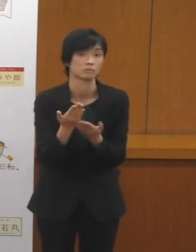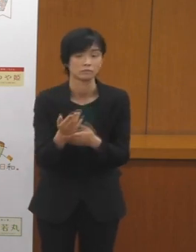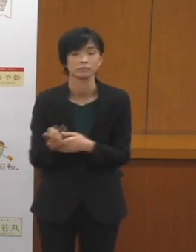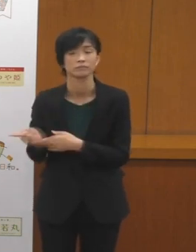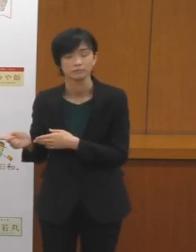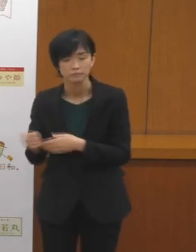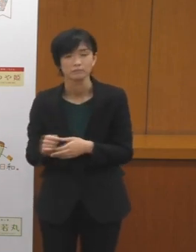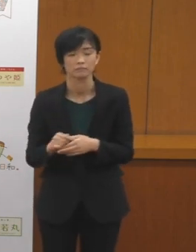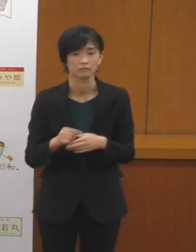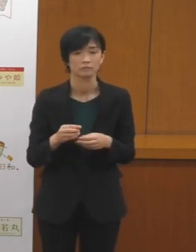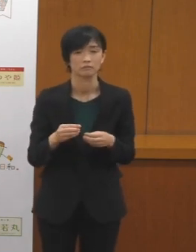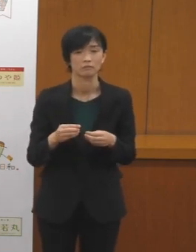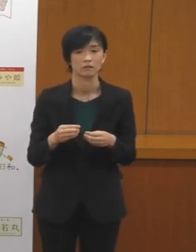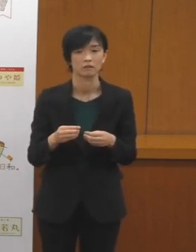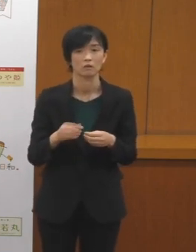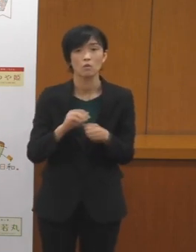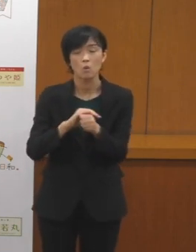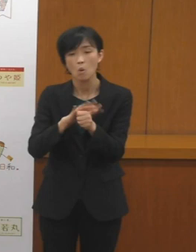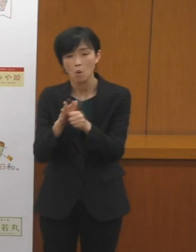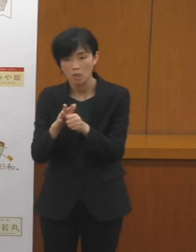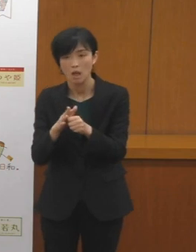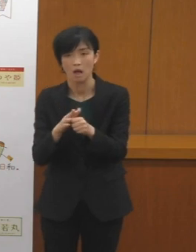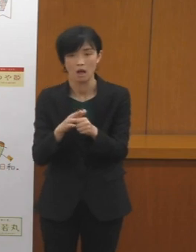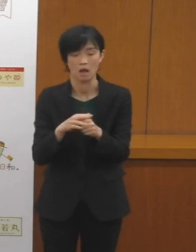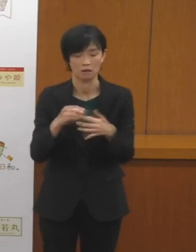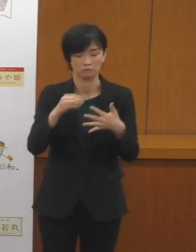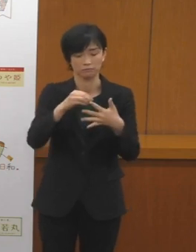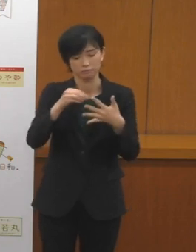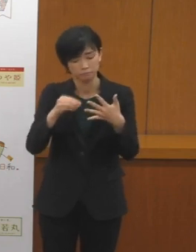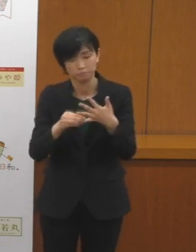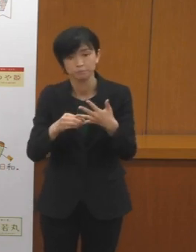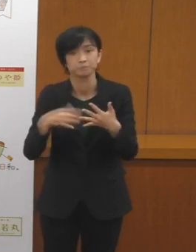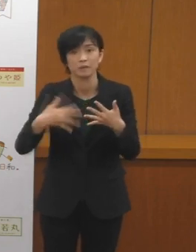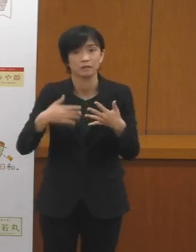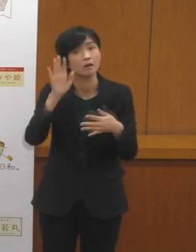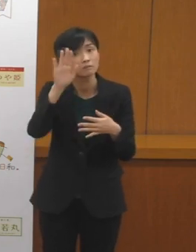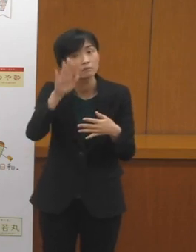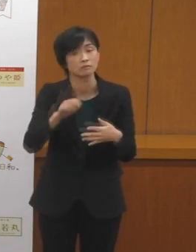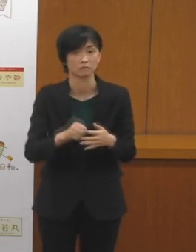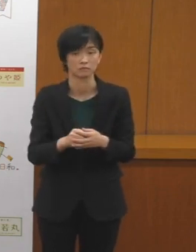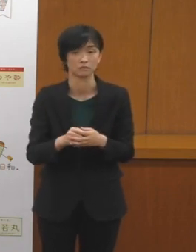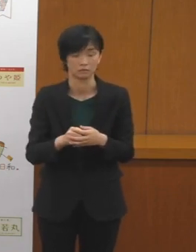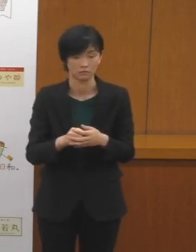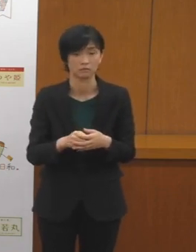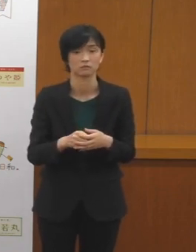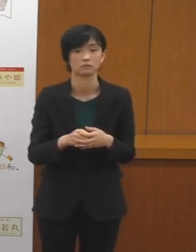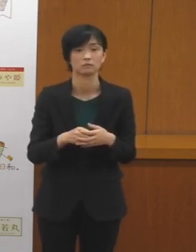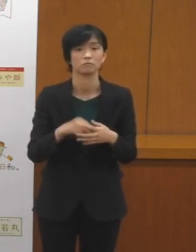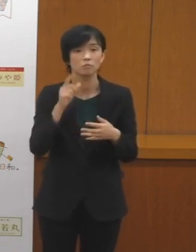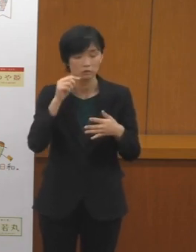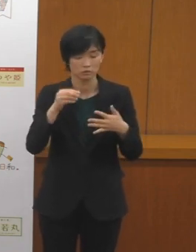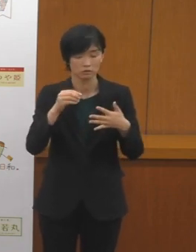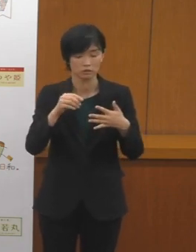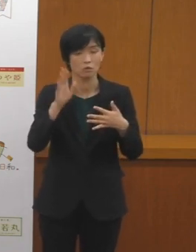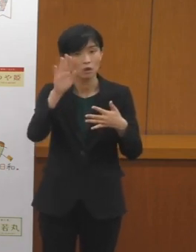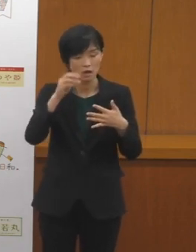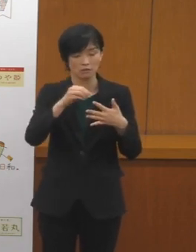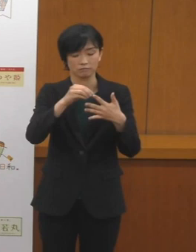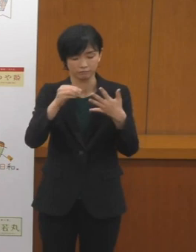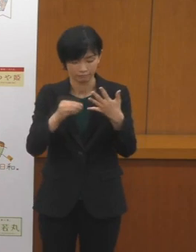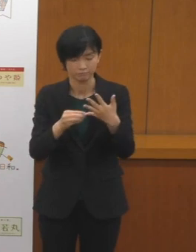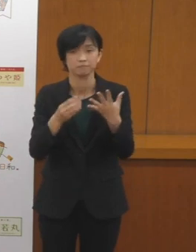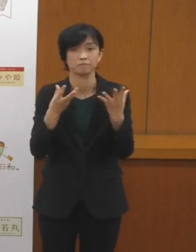これに移行してございませんし移行してからもやはり医療提供体制とかです